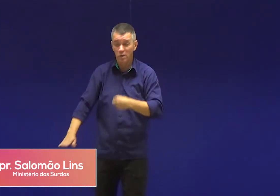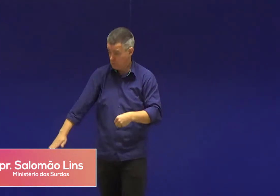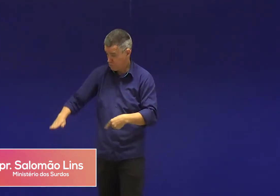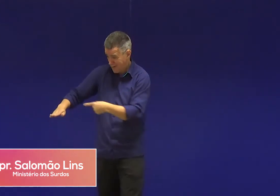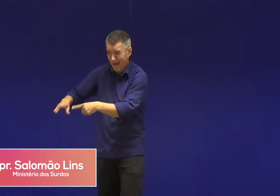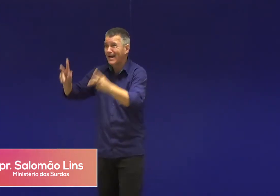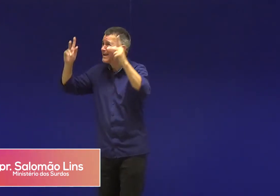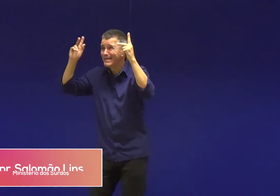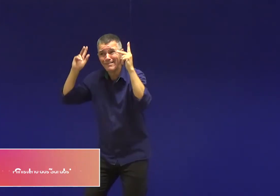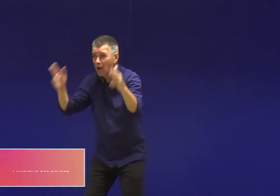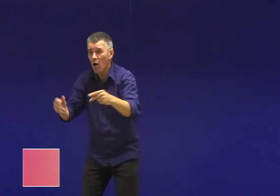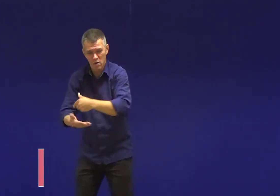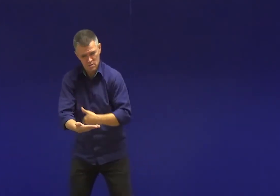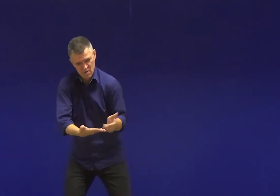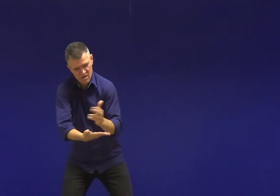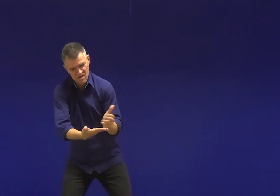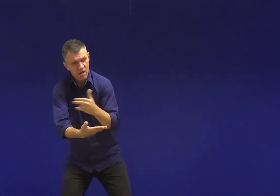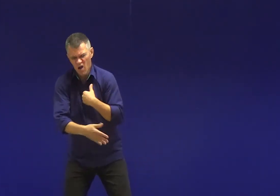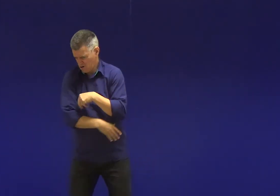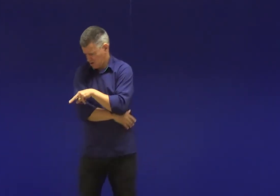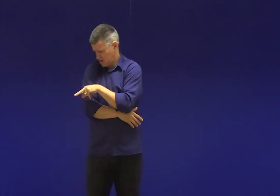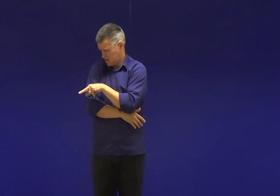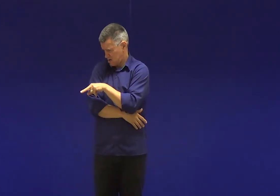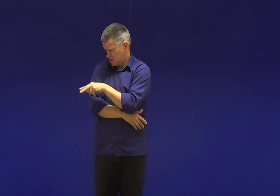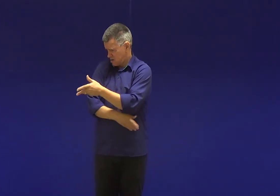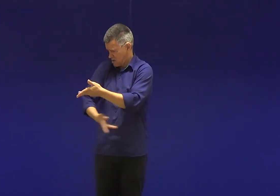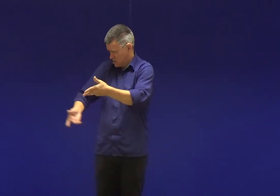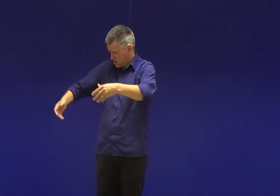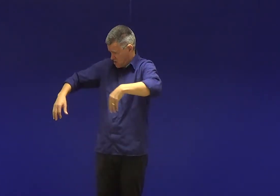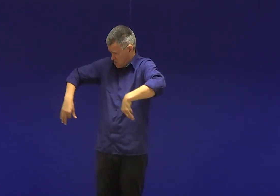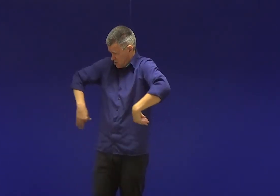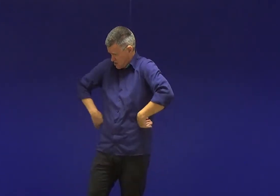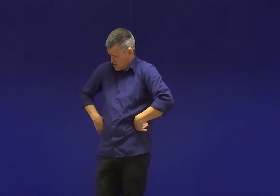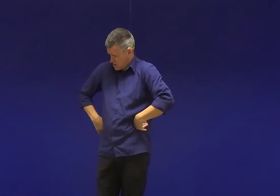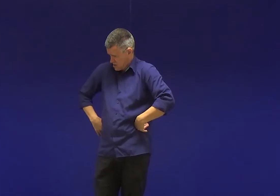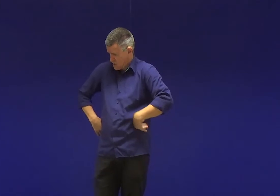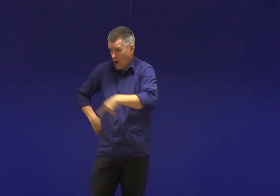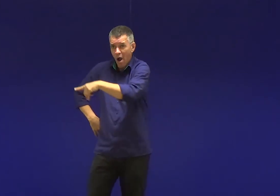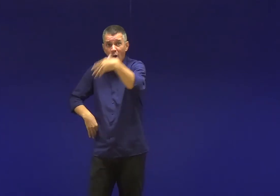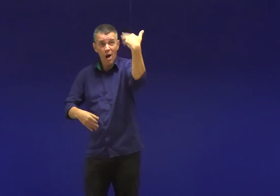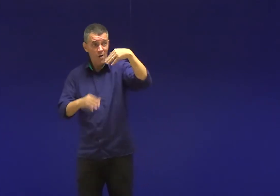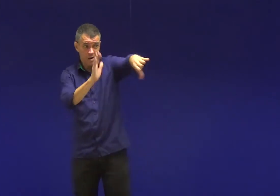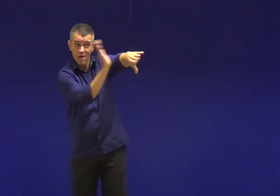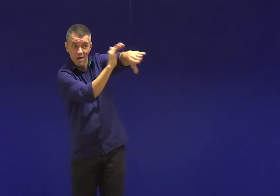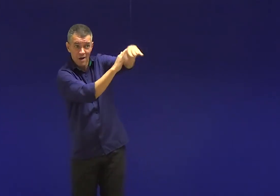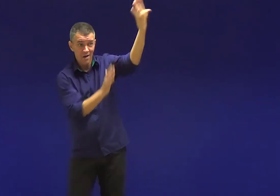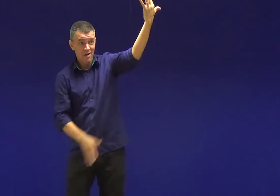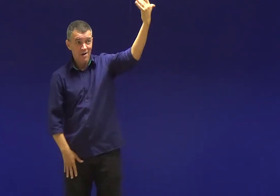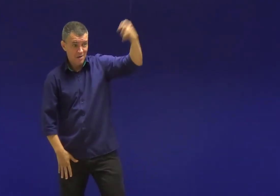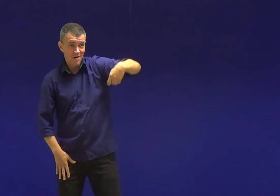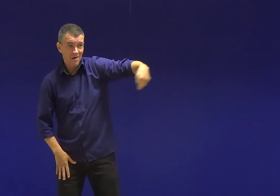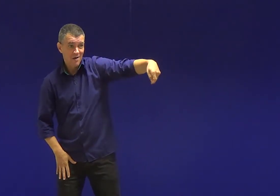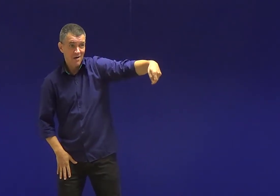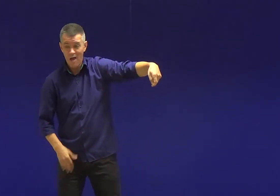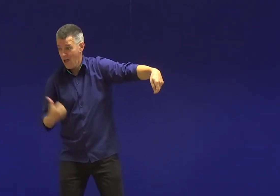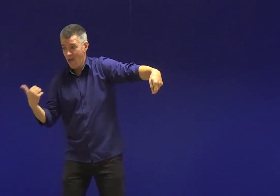viram ali no primeiro slide, na primeira parte da apresentação. E então, minha filha. filha parece que seguiu meus passos. Ela é